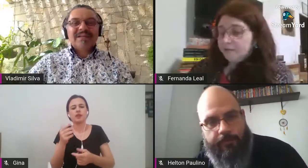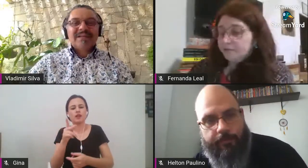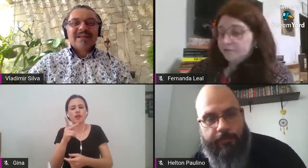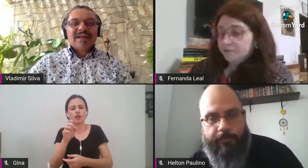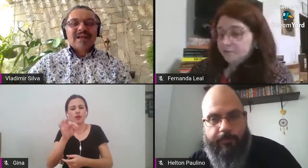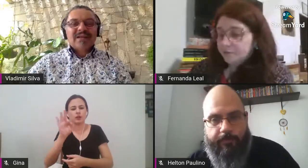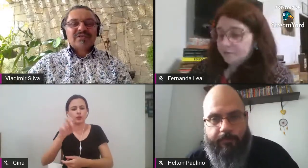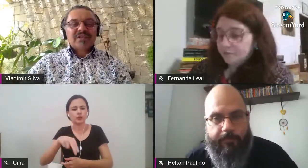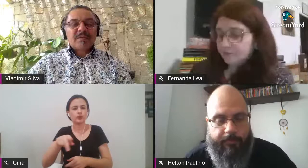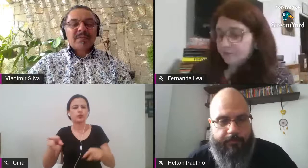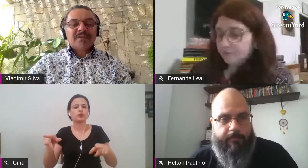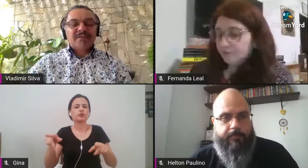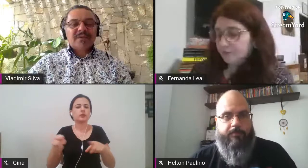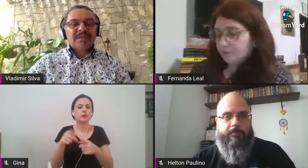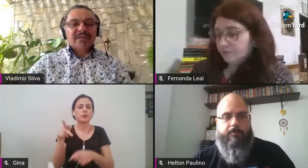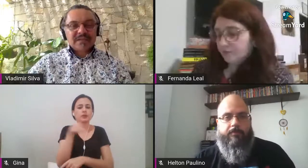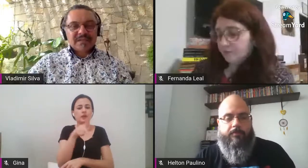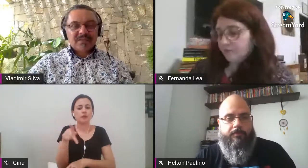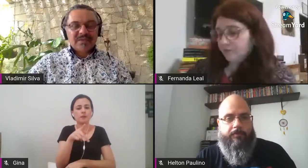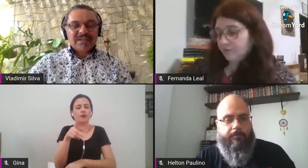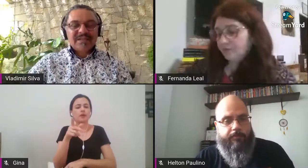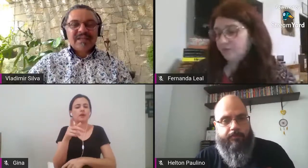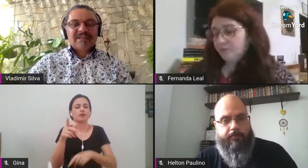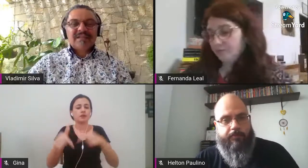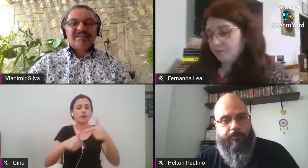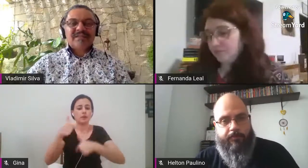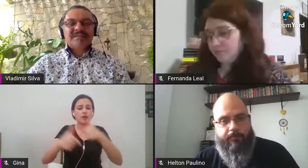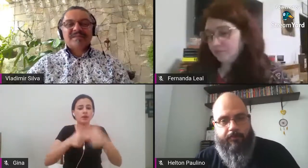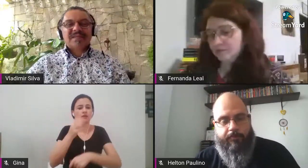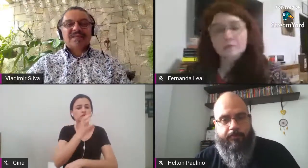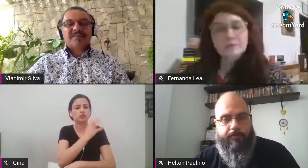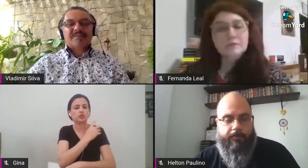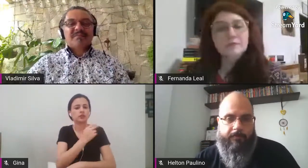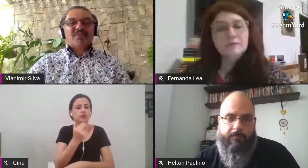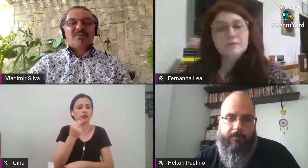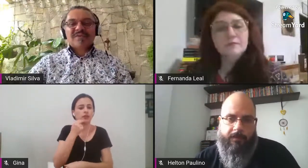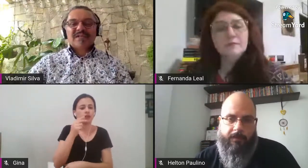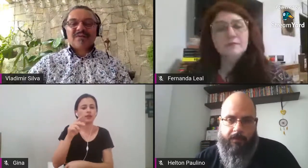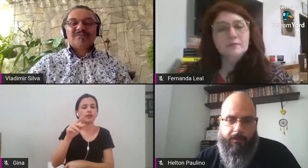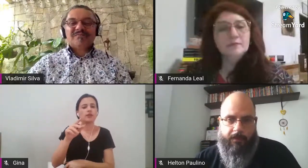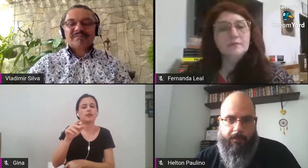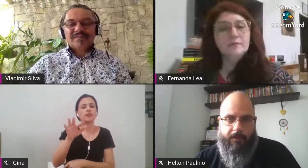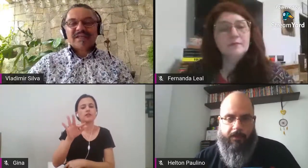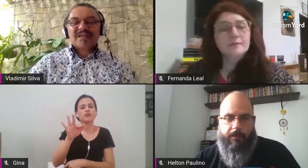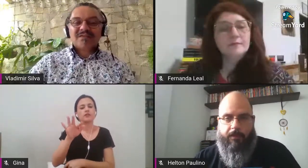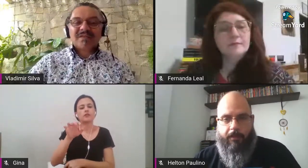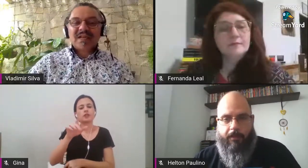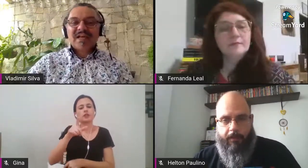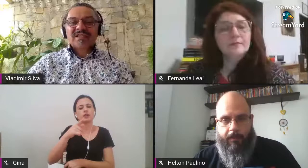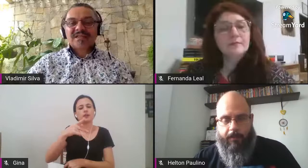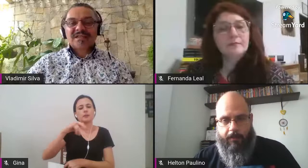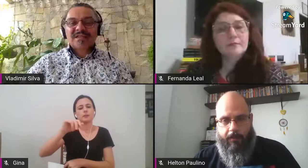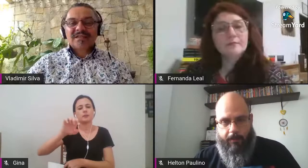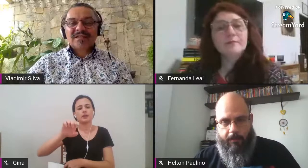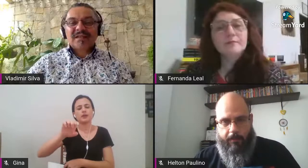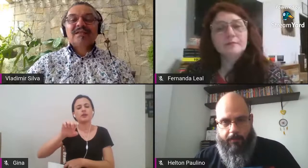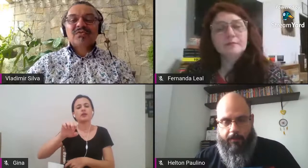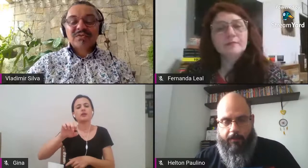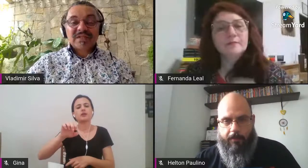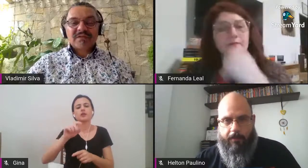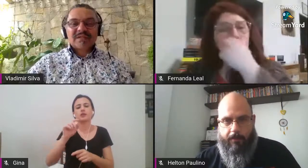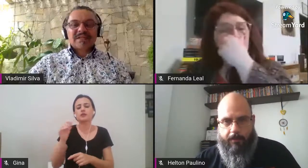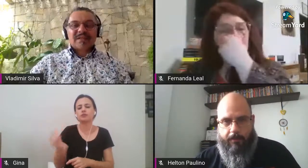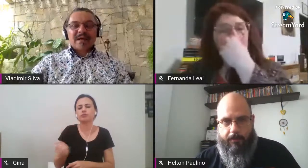Felipe. Acho extremamente importante esse tipo de iniciativa de promoção das atividades e